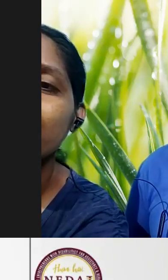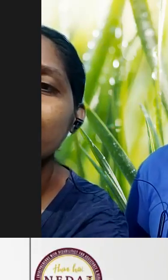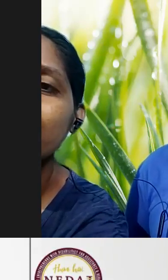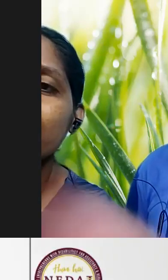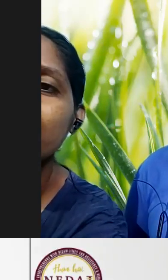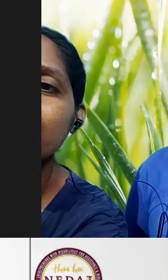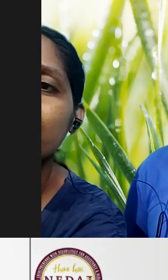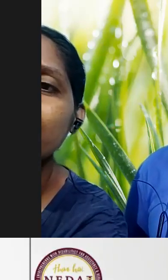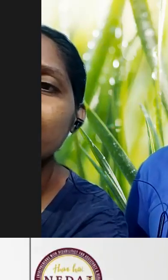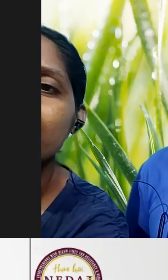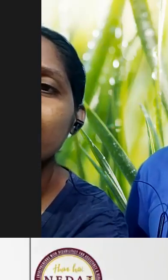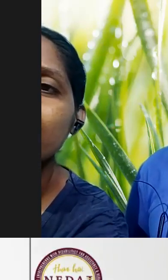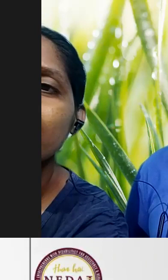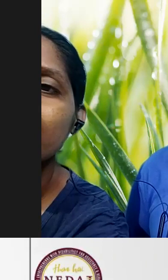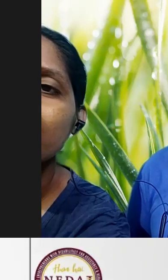एनी अदर क्वेश्चंस?